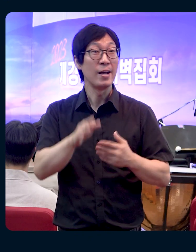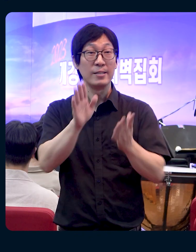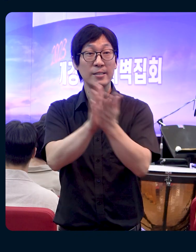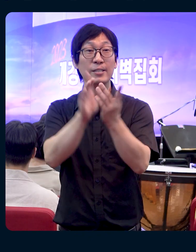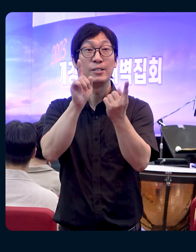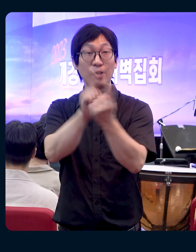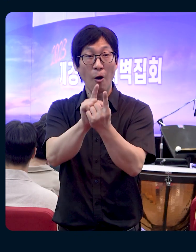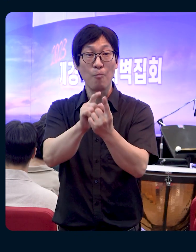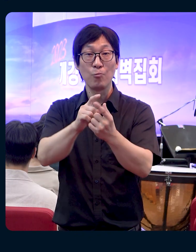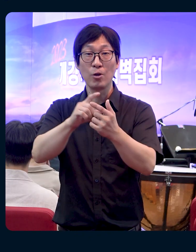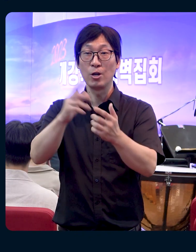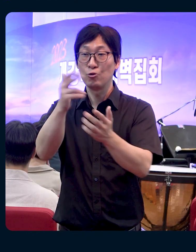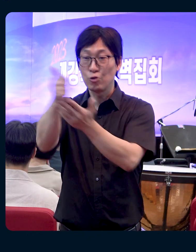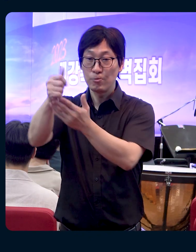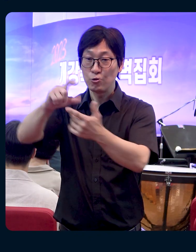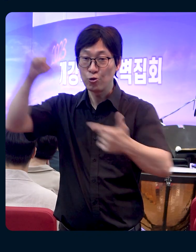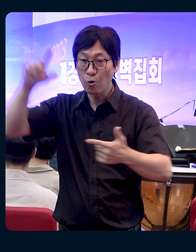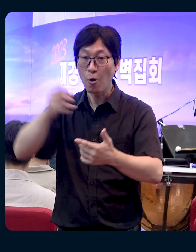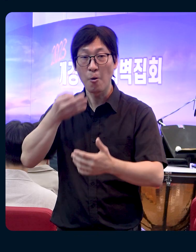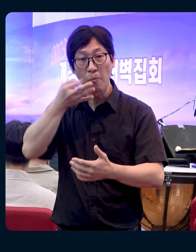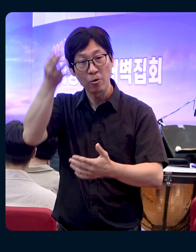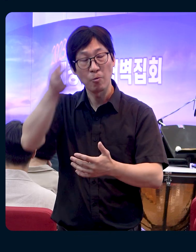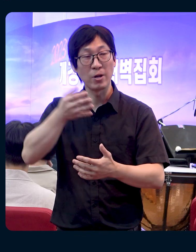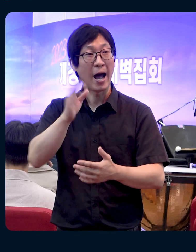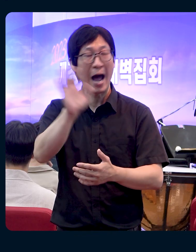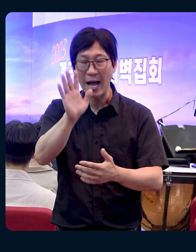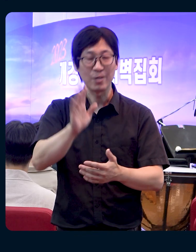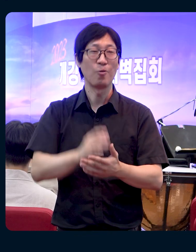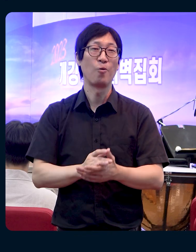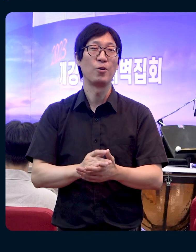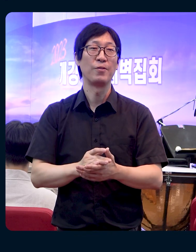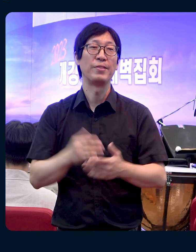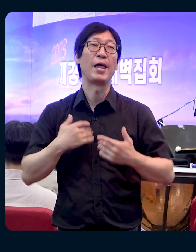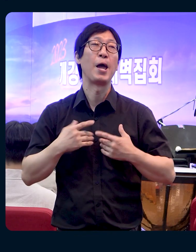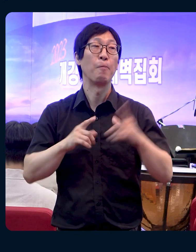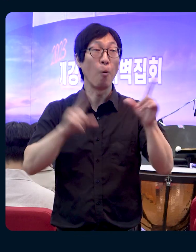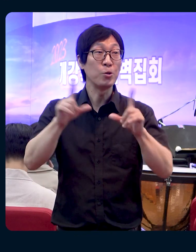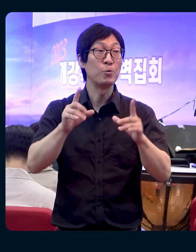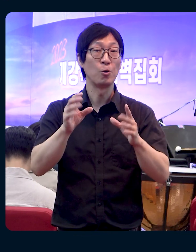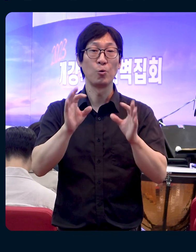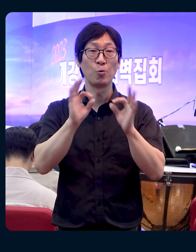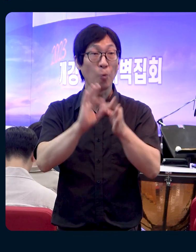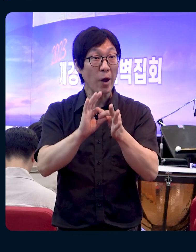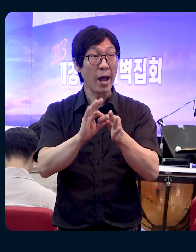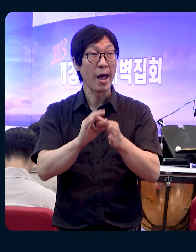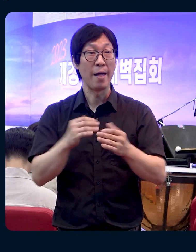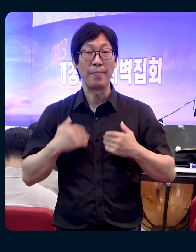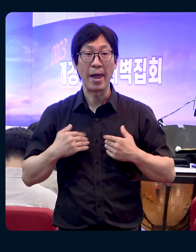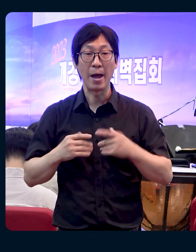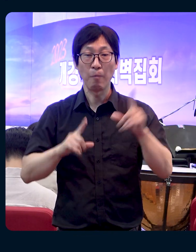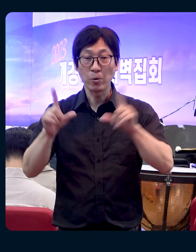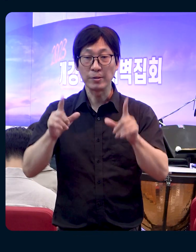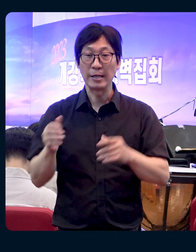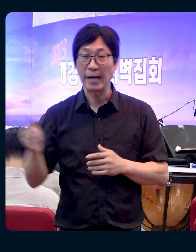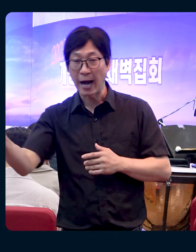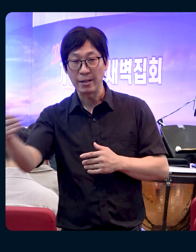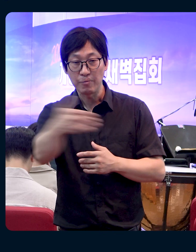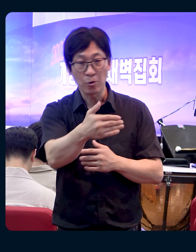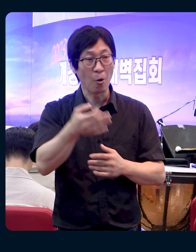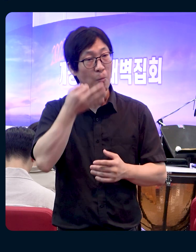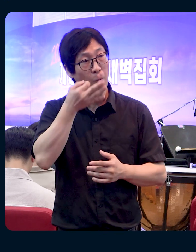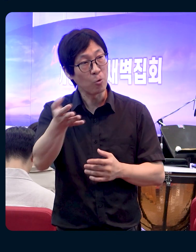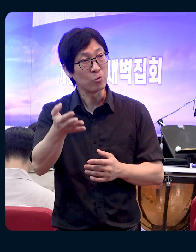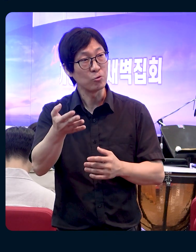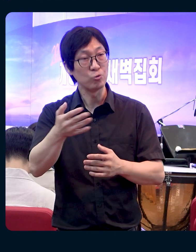하는 것이죠. 무엇을 통해서? 일하는 그 태도를 통해서, 살아가는 그 모습을 통해서.